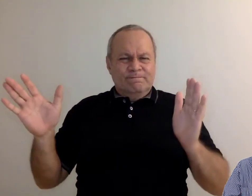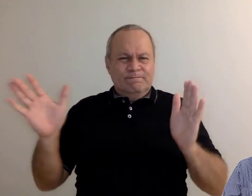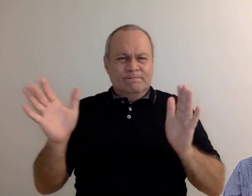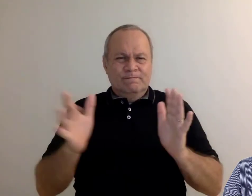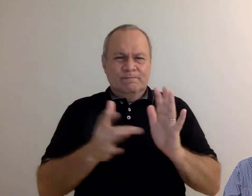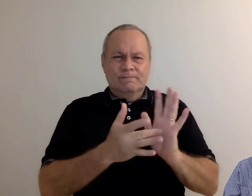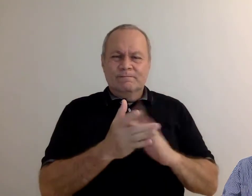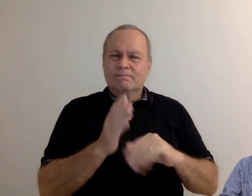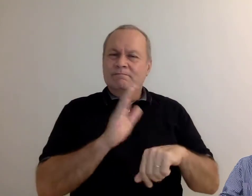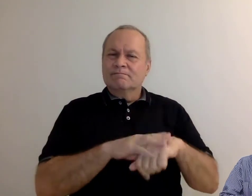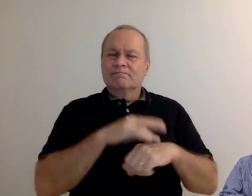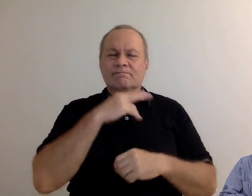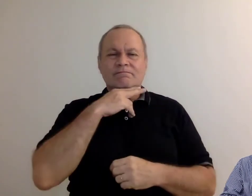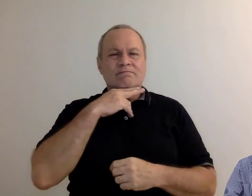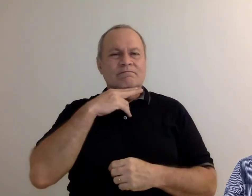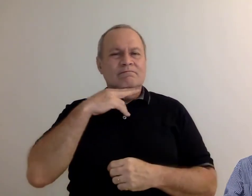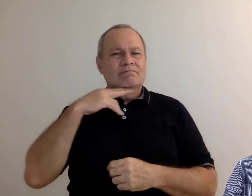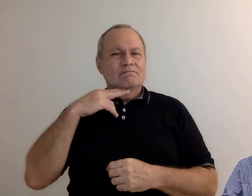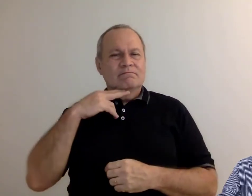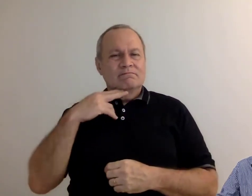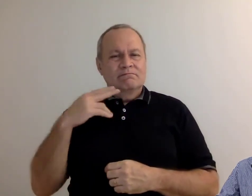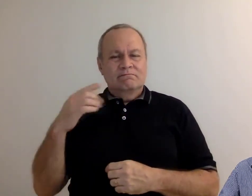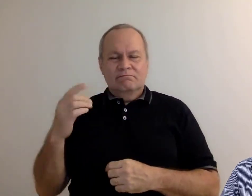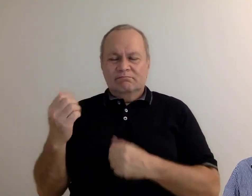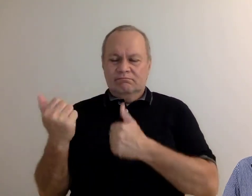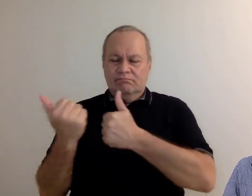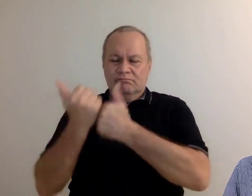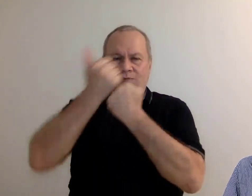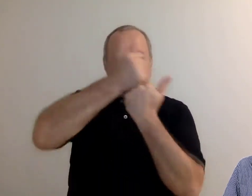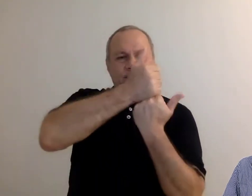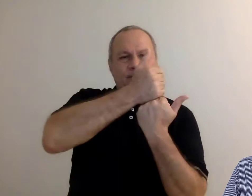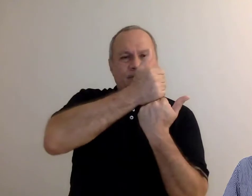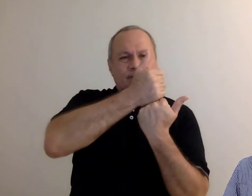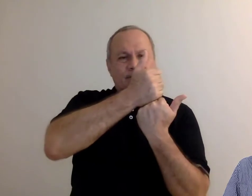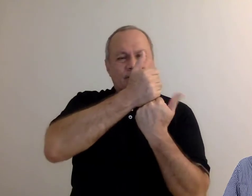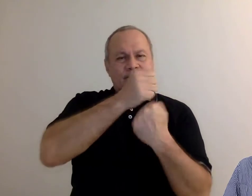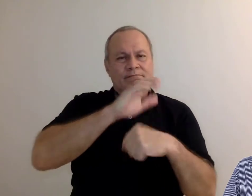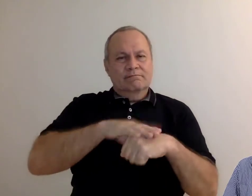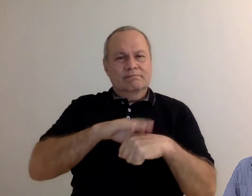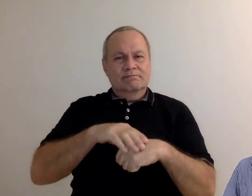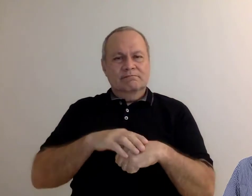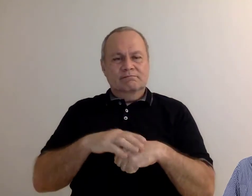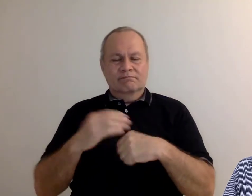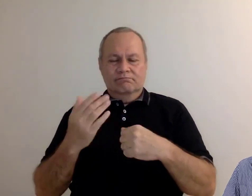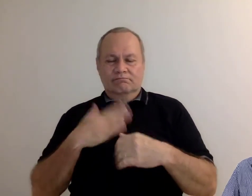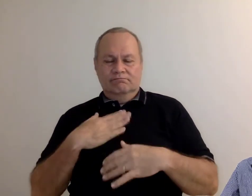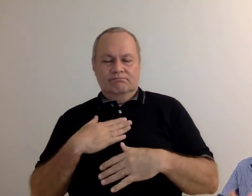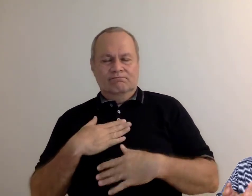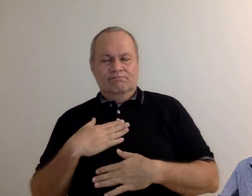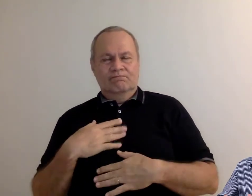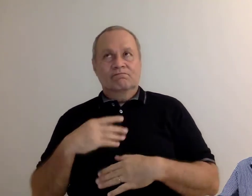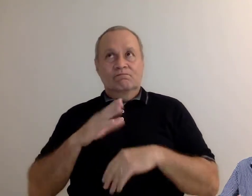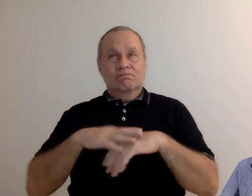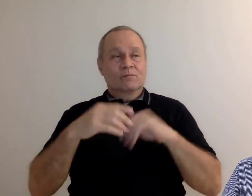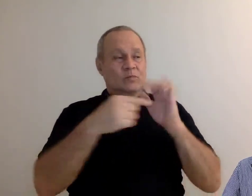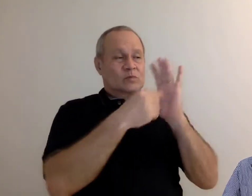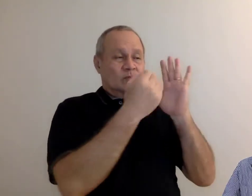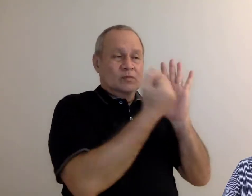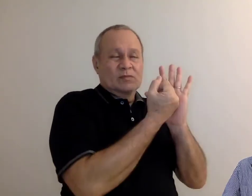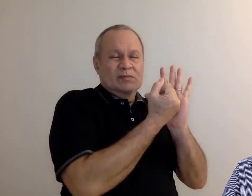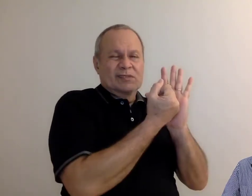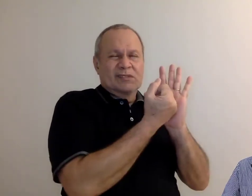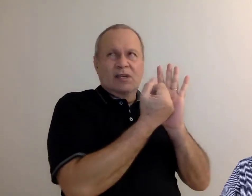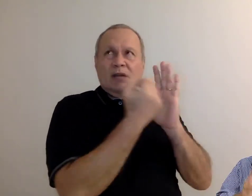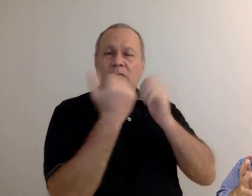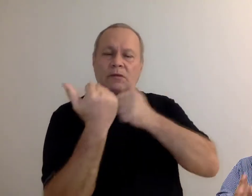na cruz foi um sacrifício substitutivo, porque ele tomou o nosso lugar. Como diz o apóstolo